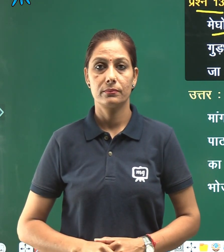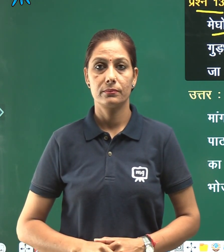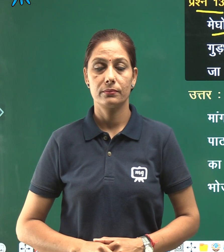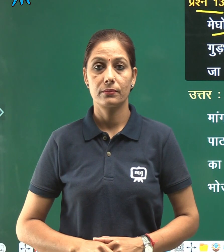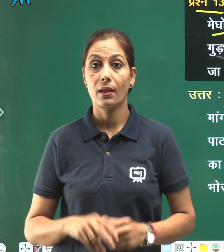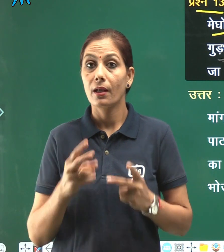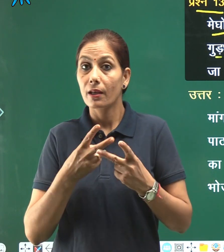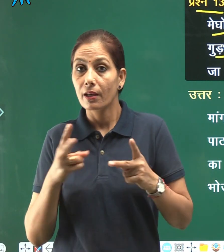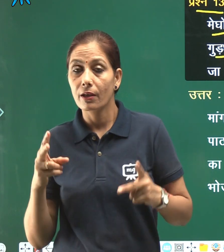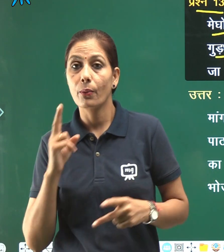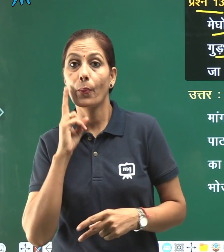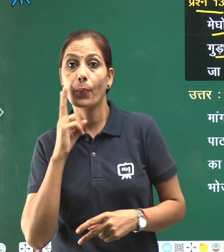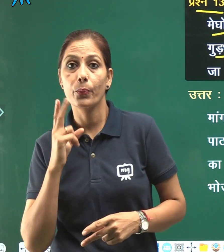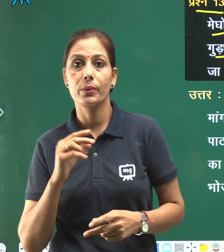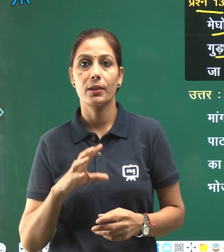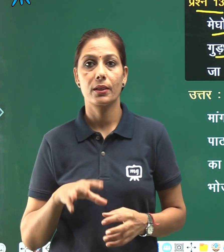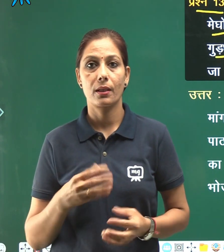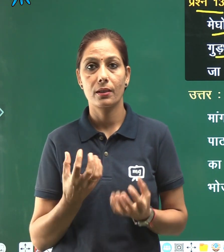गुड़धानी की मांग